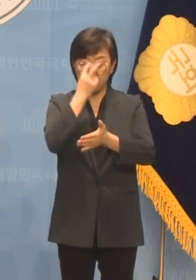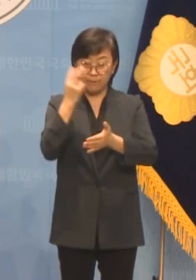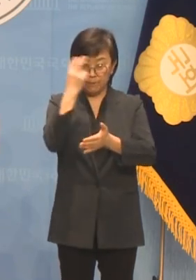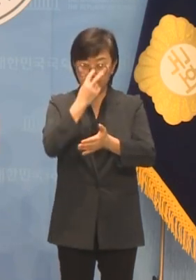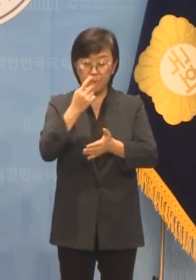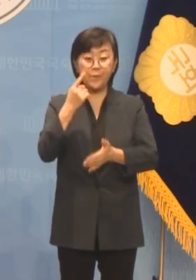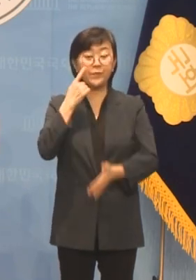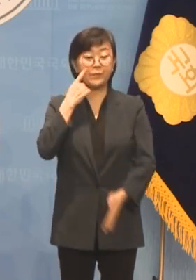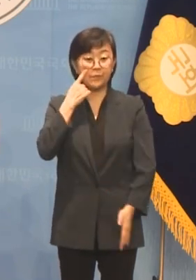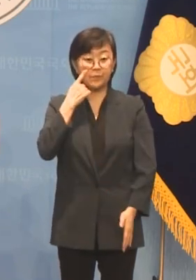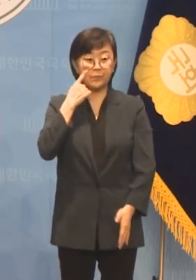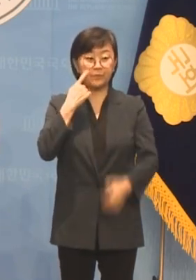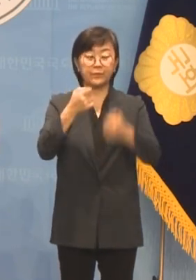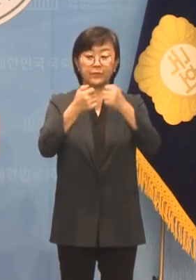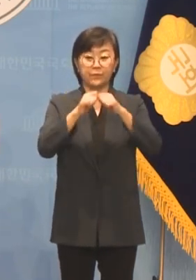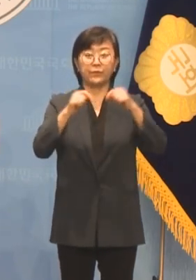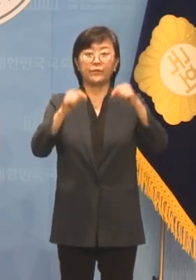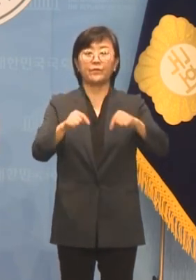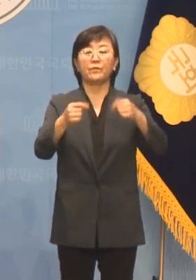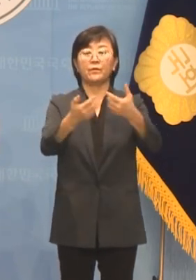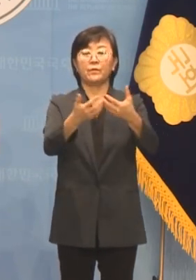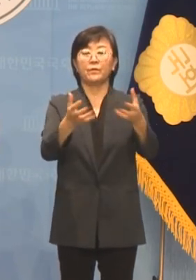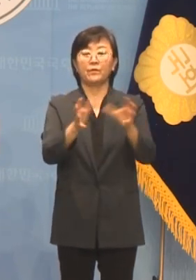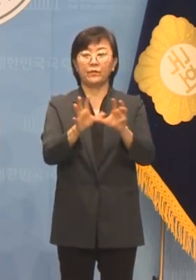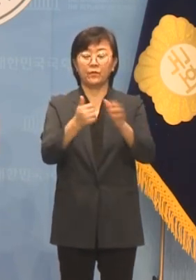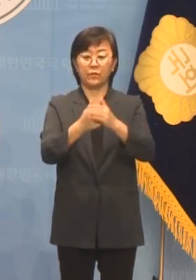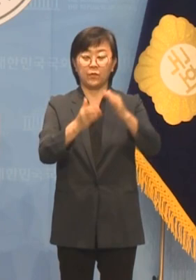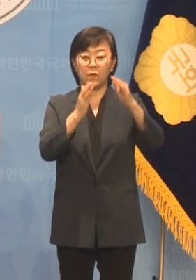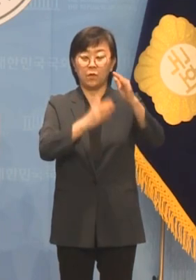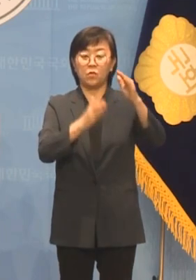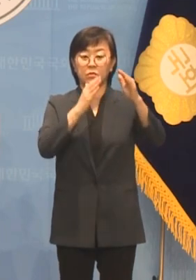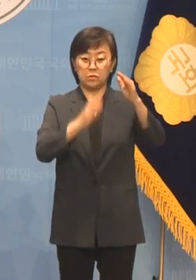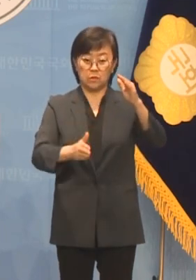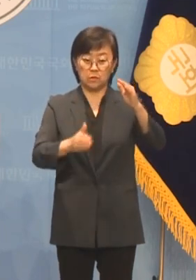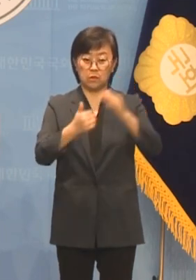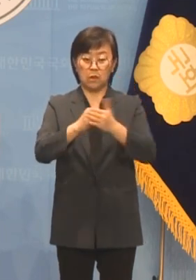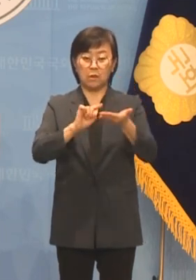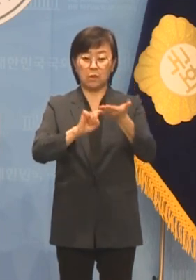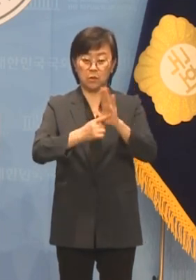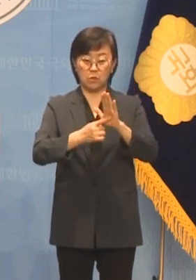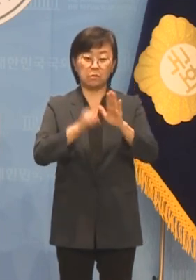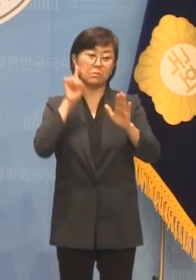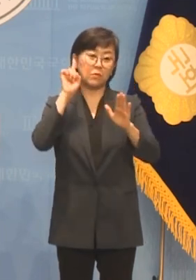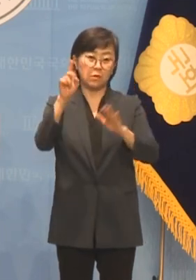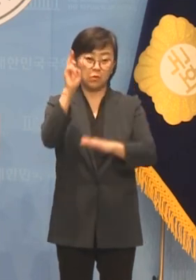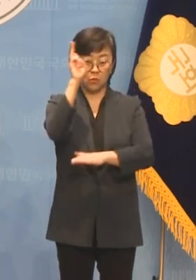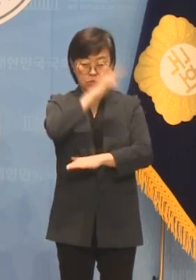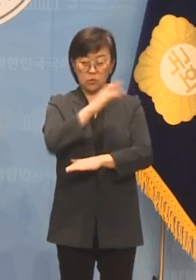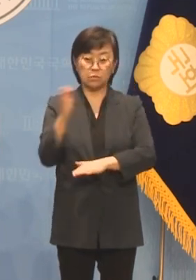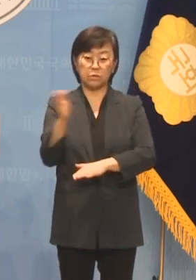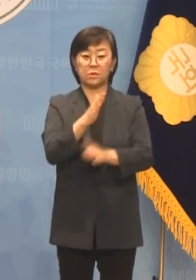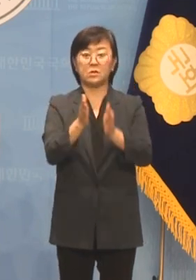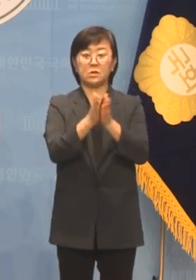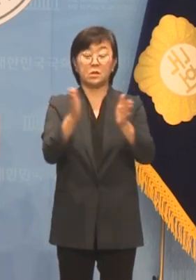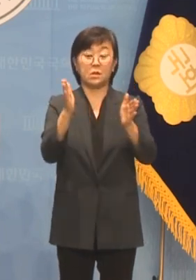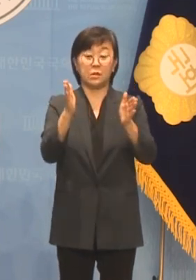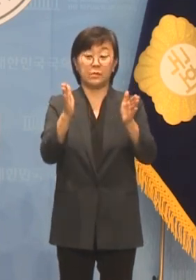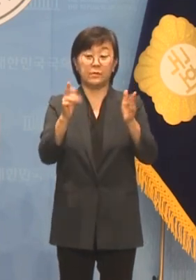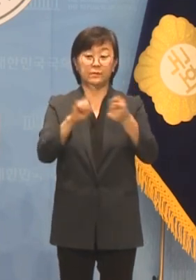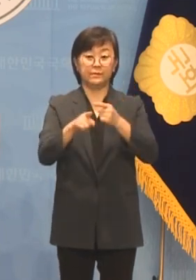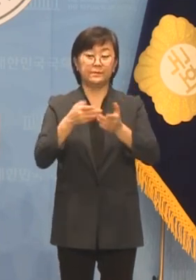검토하고 구체적 협의를 위한 공개 회동을 내일 오전부터 시작할